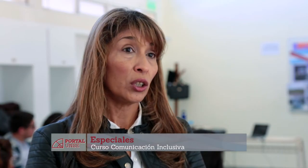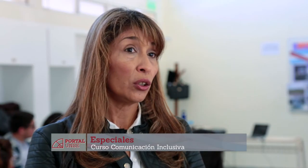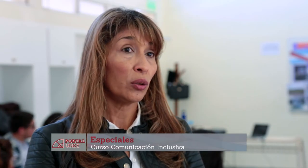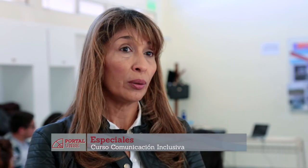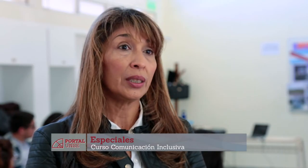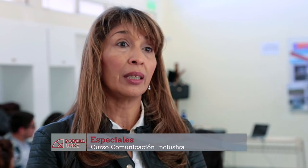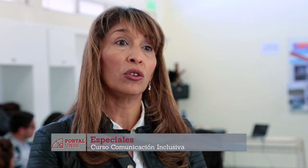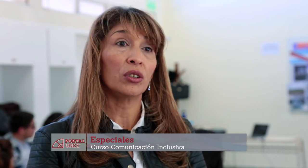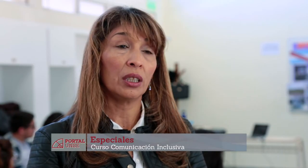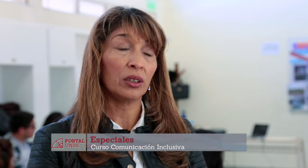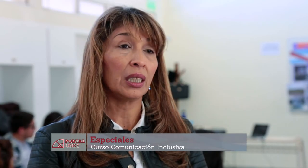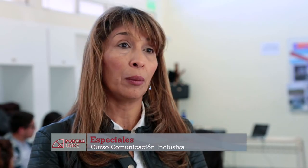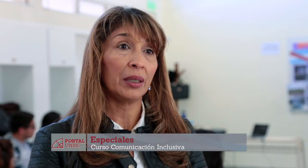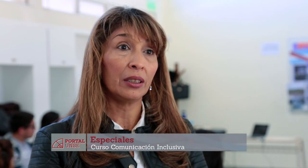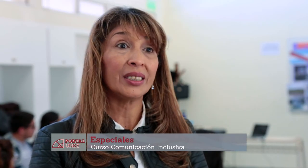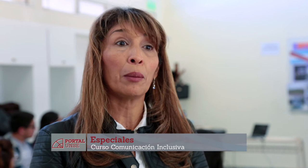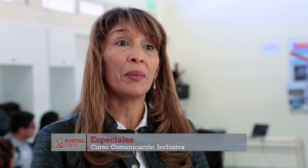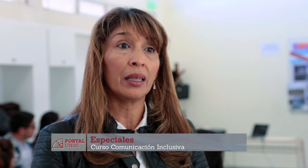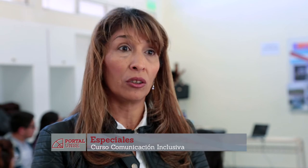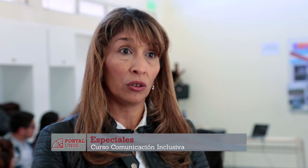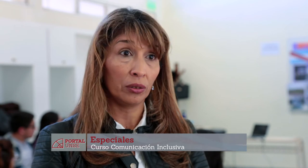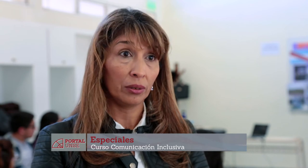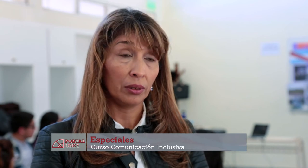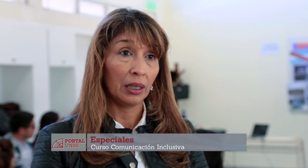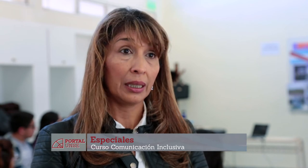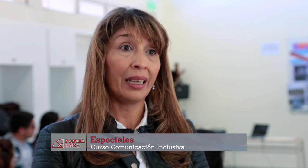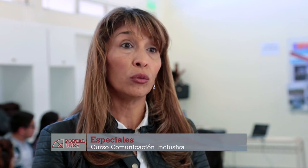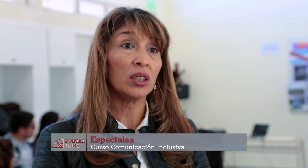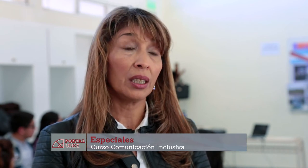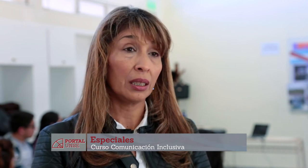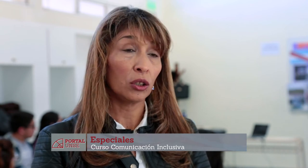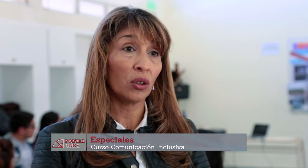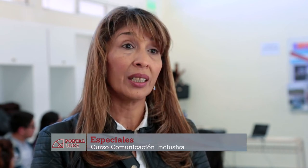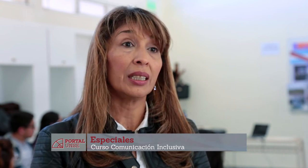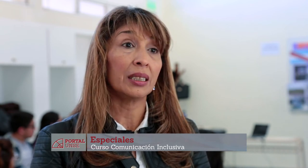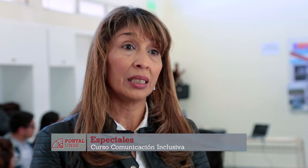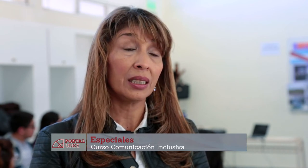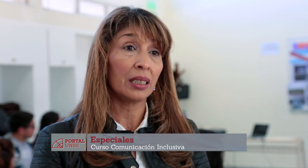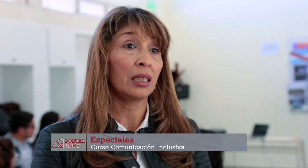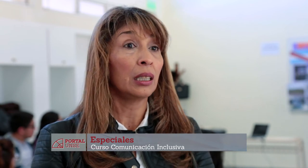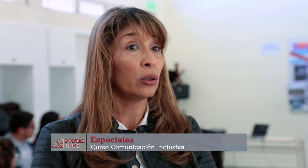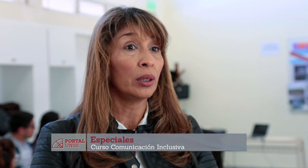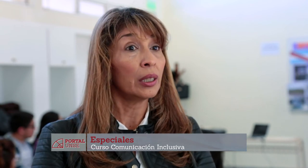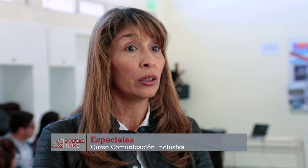chicos nuevos, están conociendo, están aprendiendo y están viendo que hay mucha gente sorda que necesita ser incluida en la